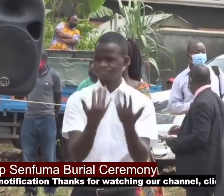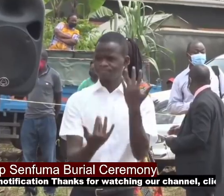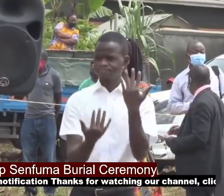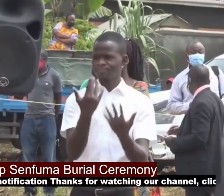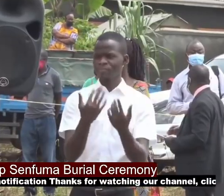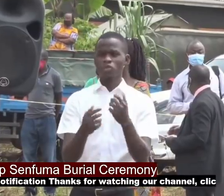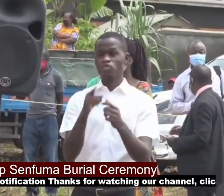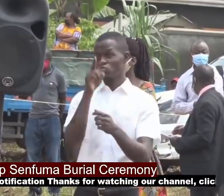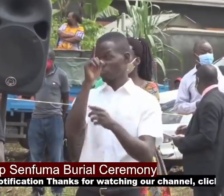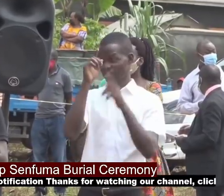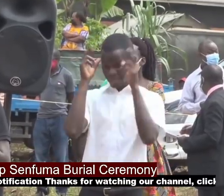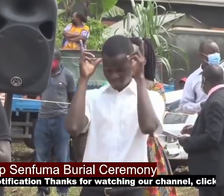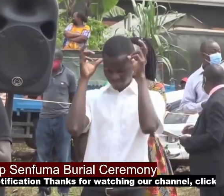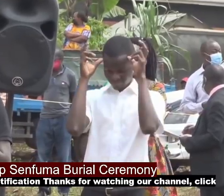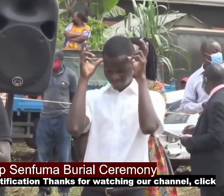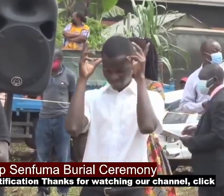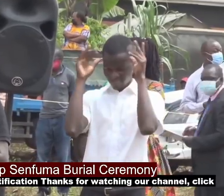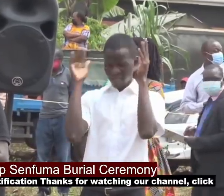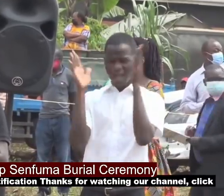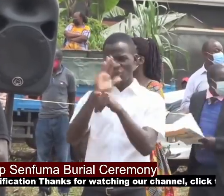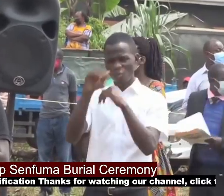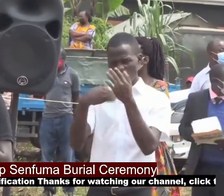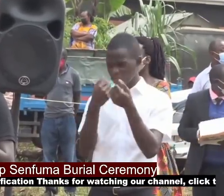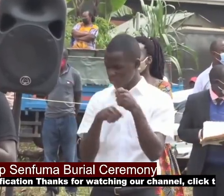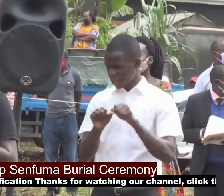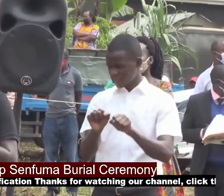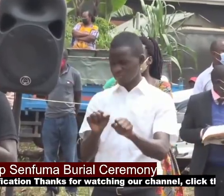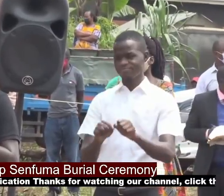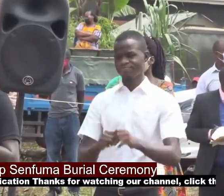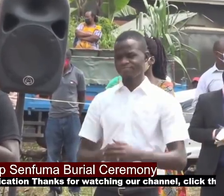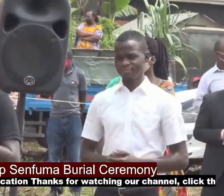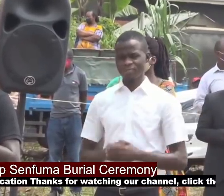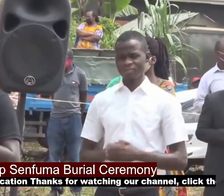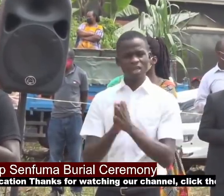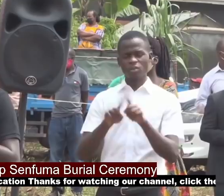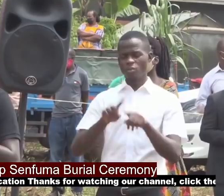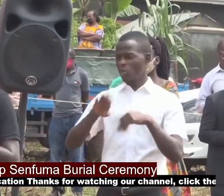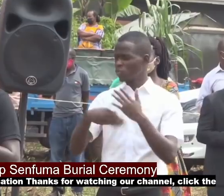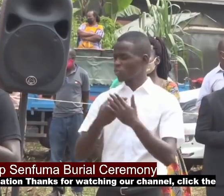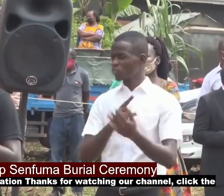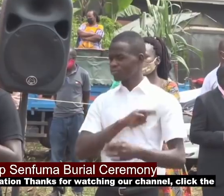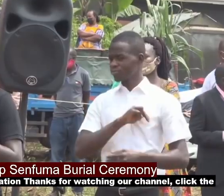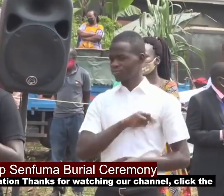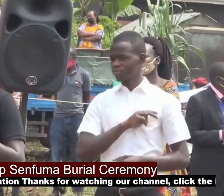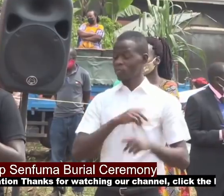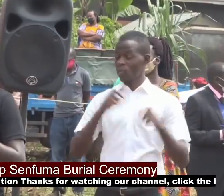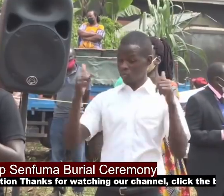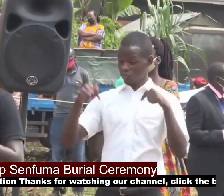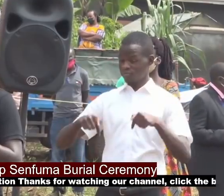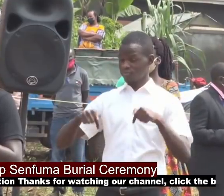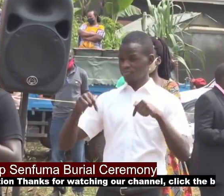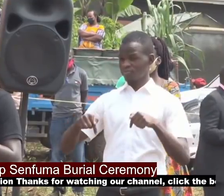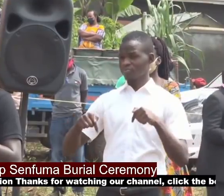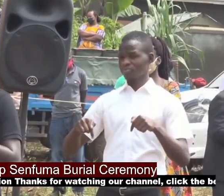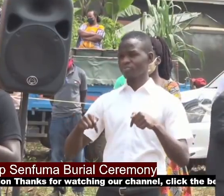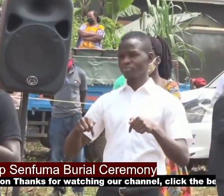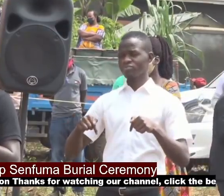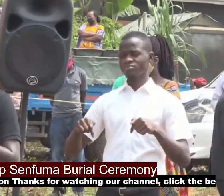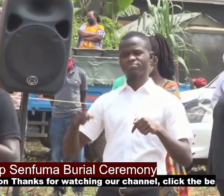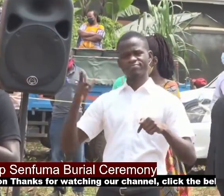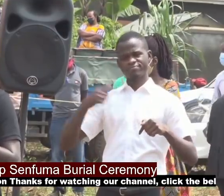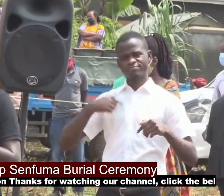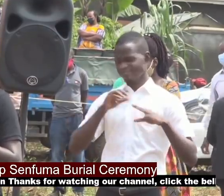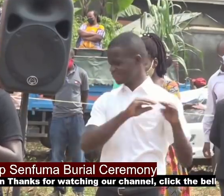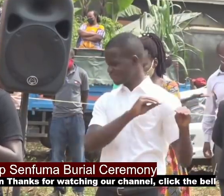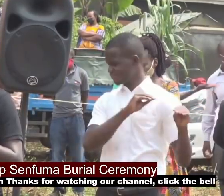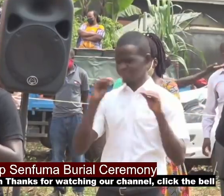Gwe sitaani. Gwe sitaani. N'ebikolwa byo. N'ebikolwa byo. N'ebibi byo. N'ebibi byo. Olwaleero. Olwaleero. Nze